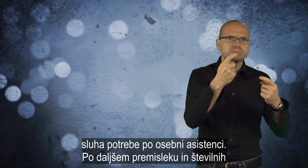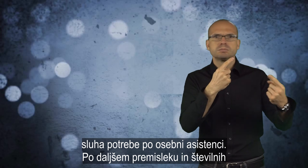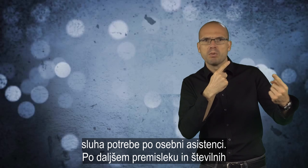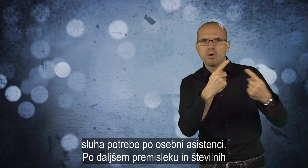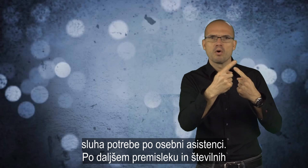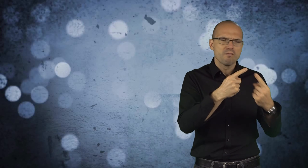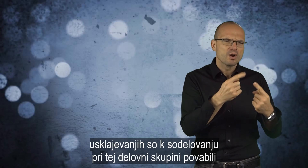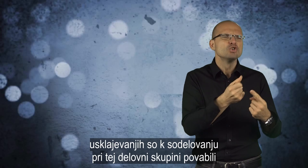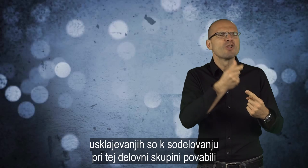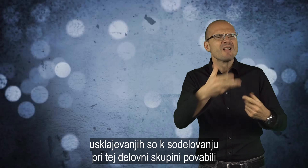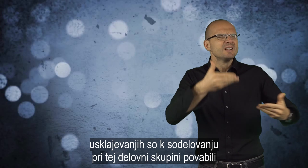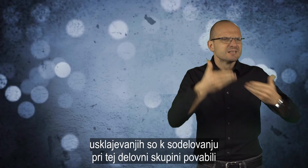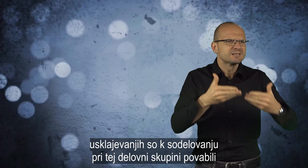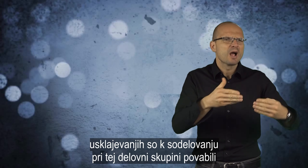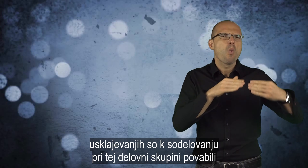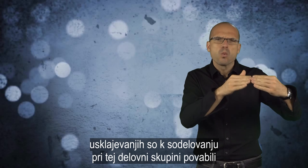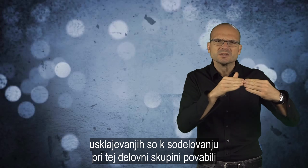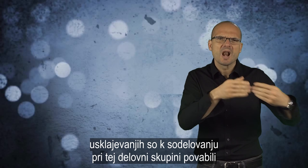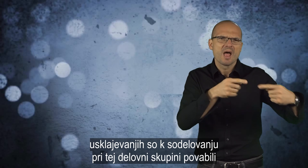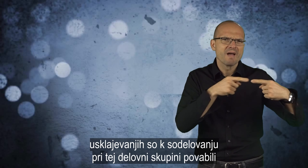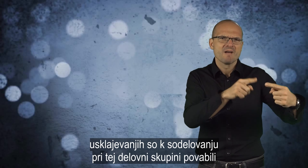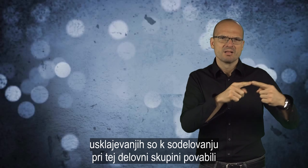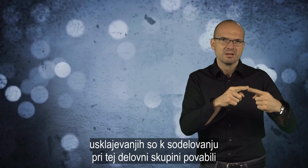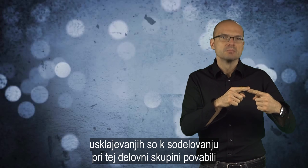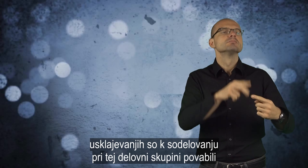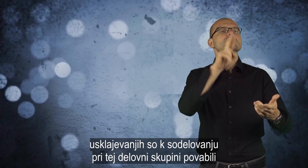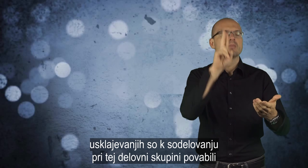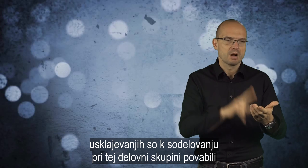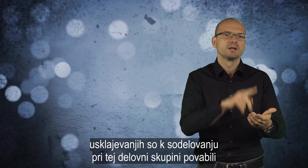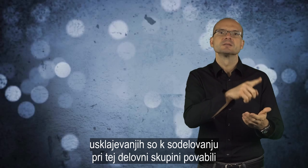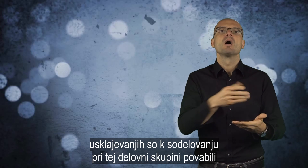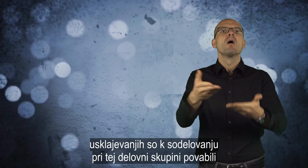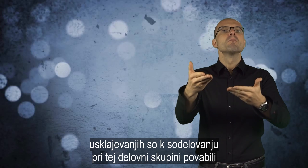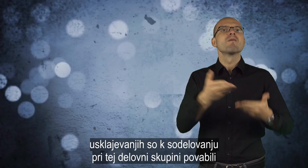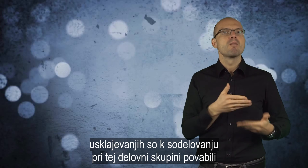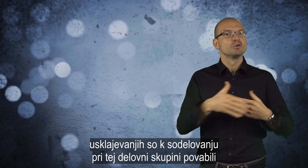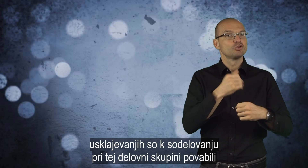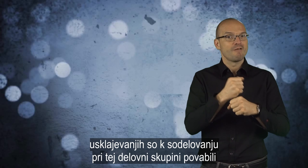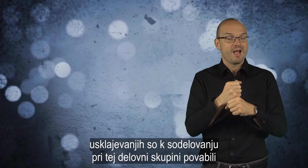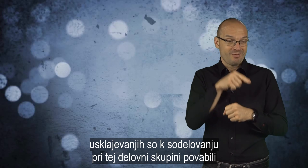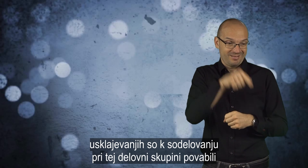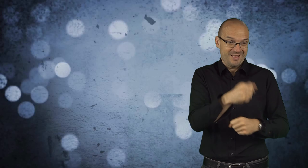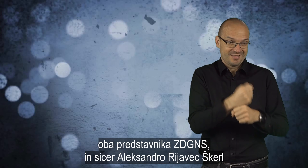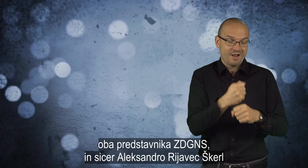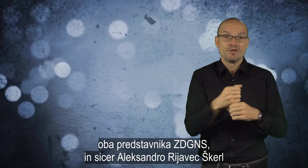premisleku in številnih usklajevanjih so k sodelovanju pri tej delovni skupini povabili oba predstavnika